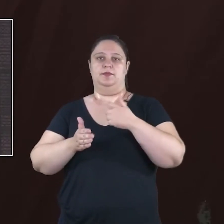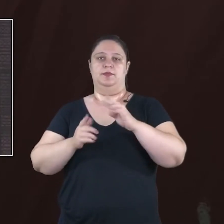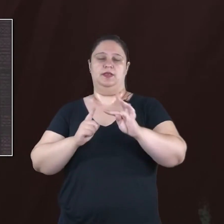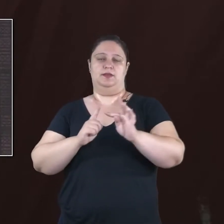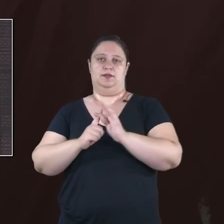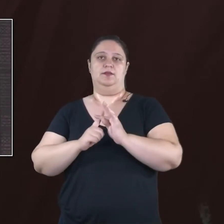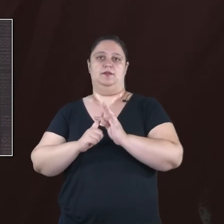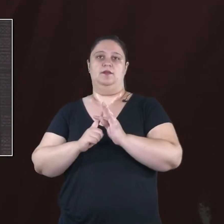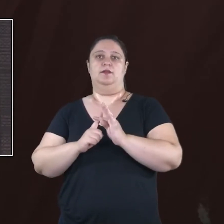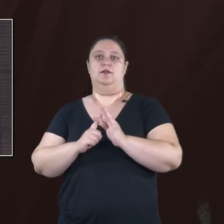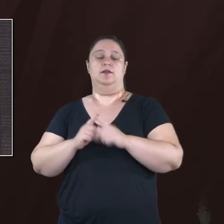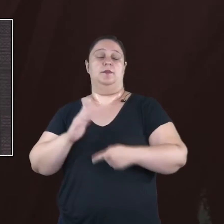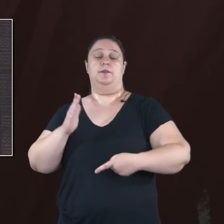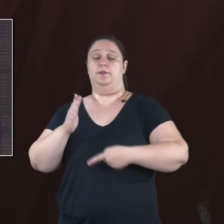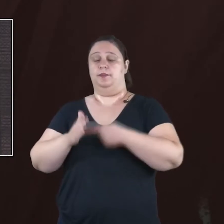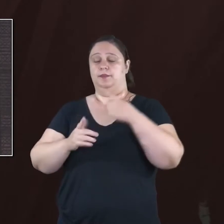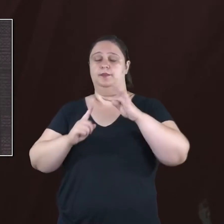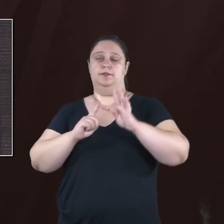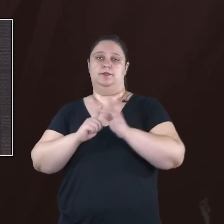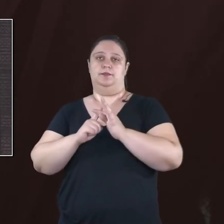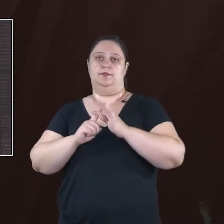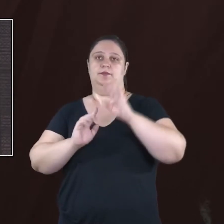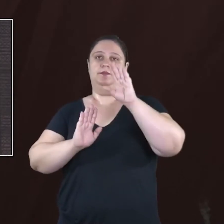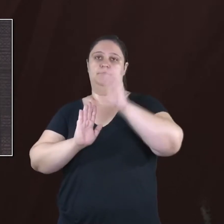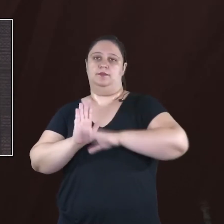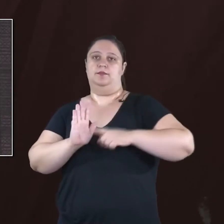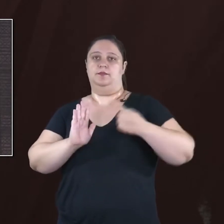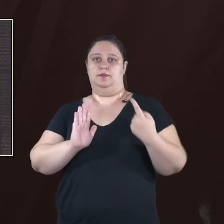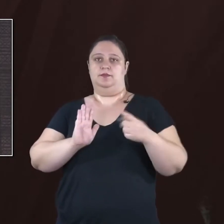1, versículo 5.